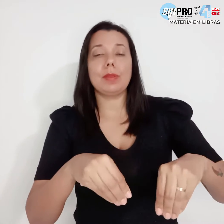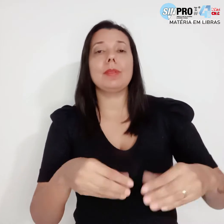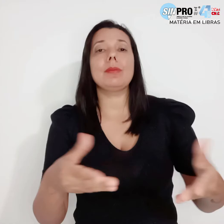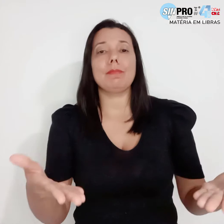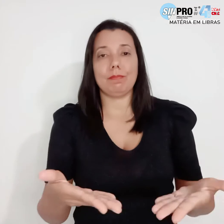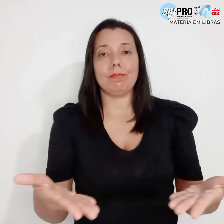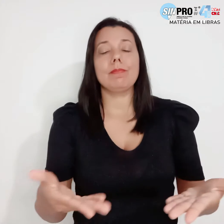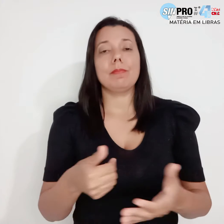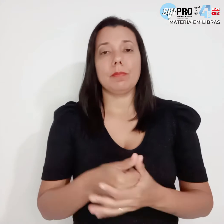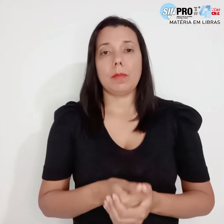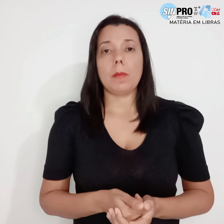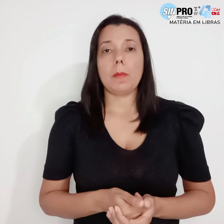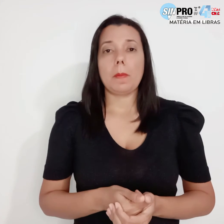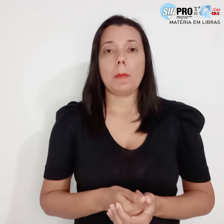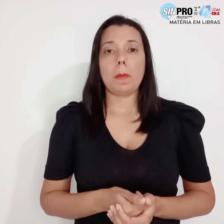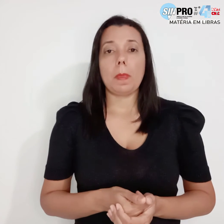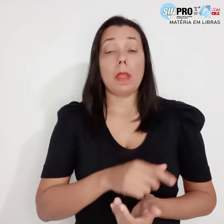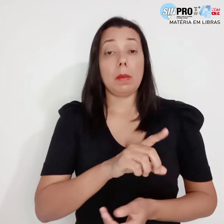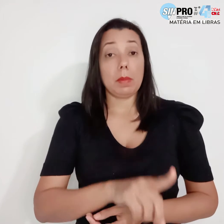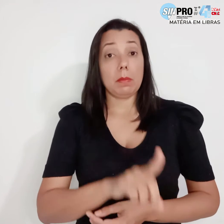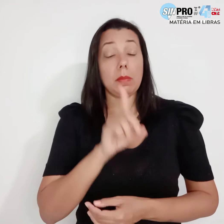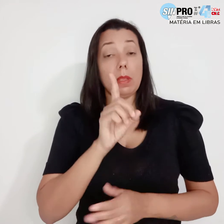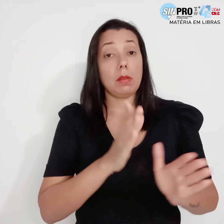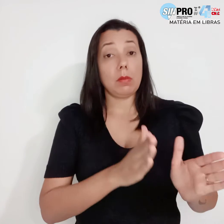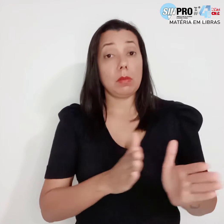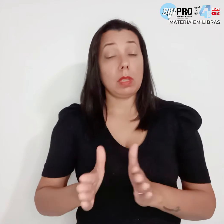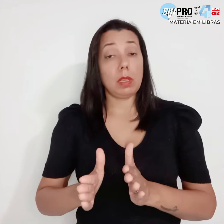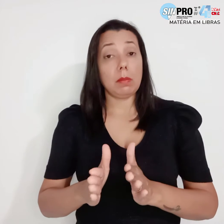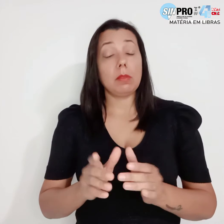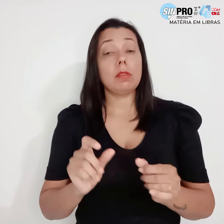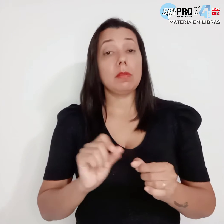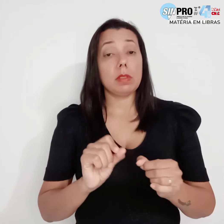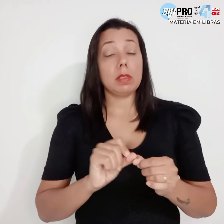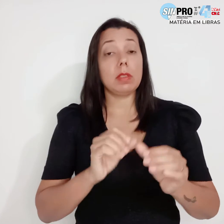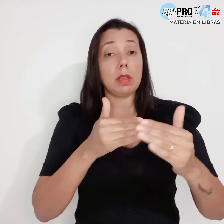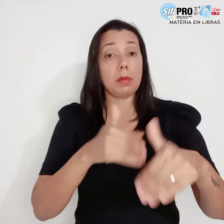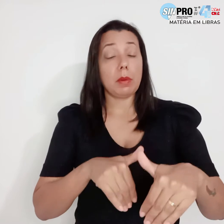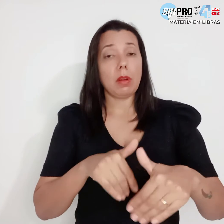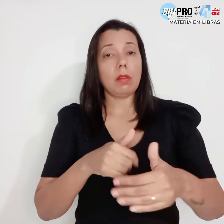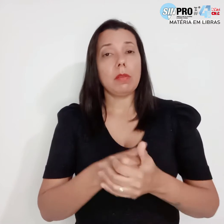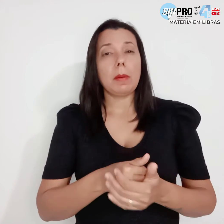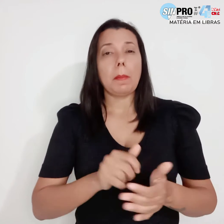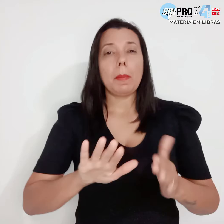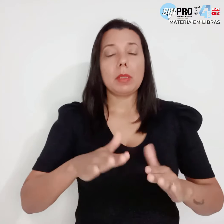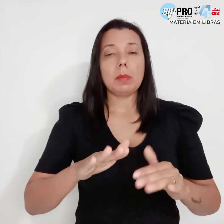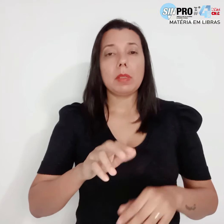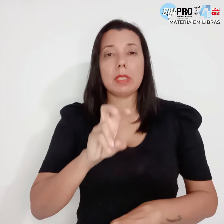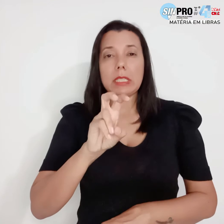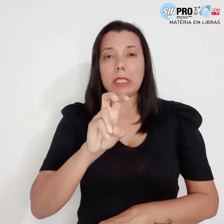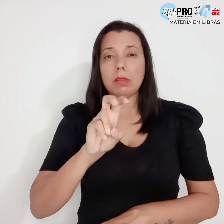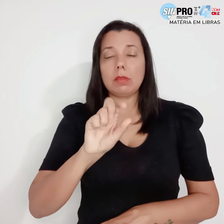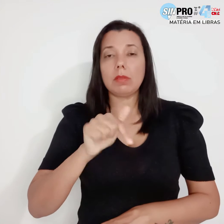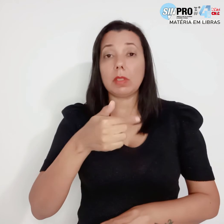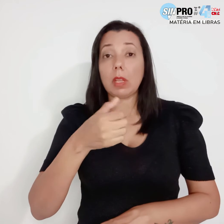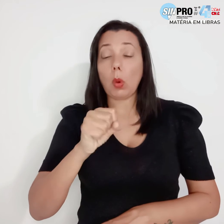caos. Na primeira etapa da aplicação, cerca de 5,8 milhões